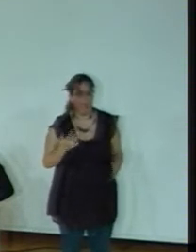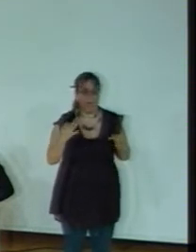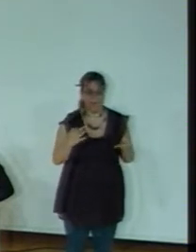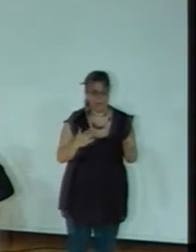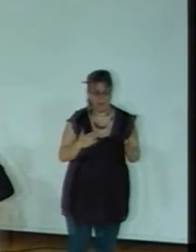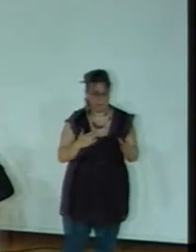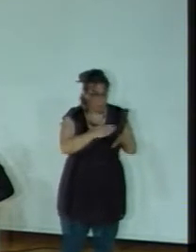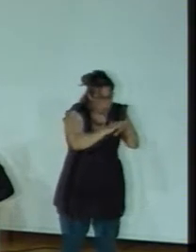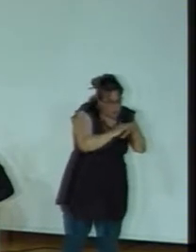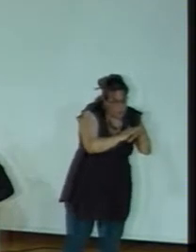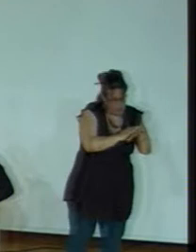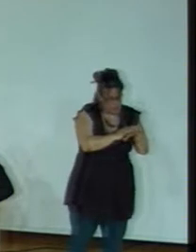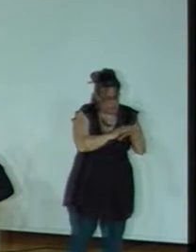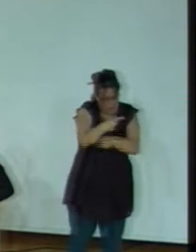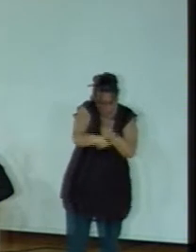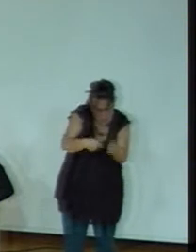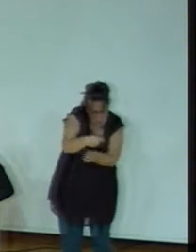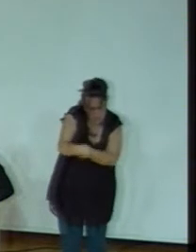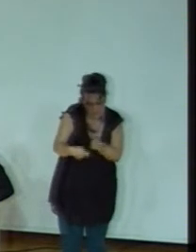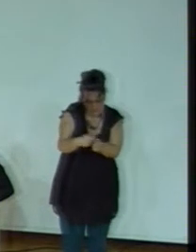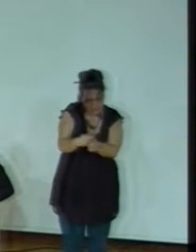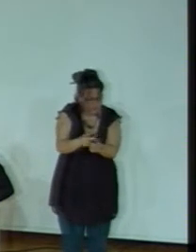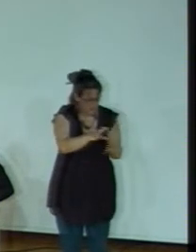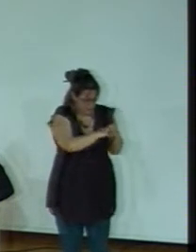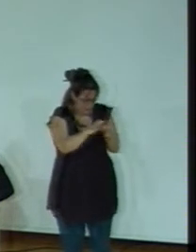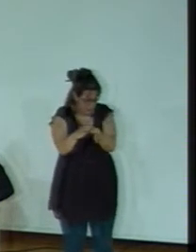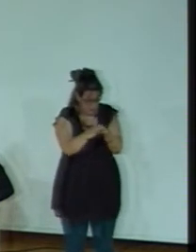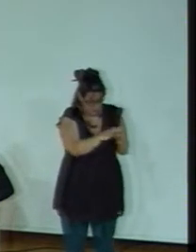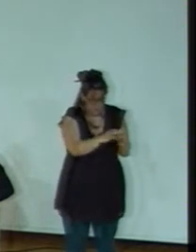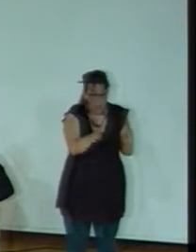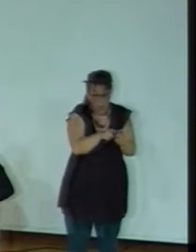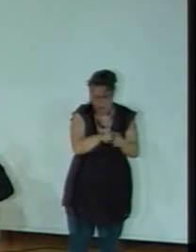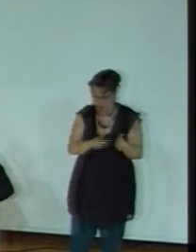politique, l'économique et les forces éducatives.